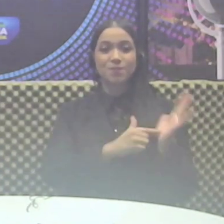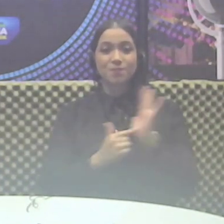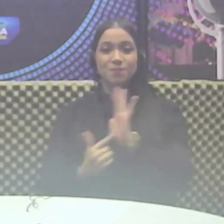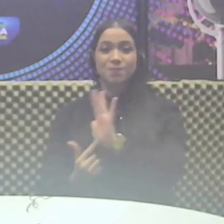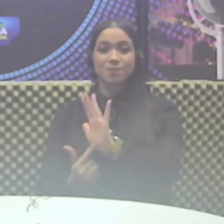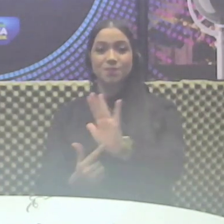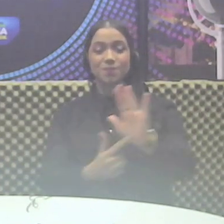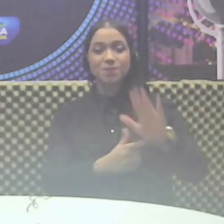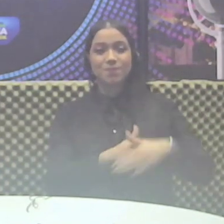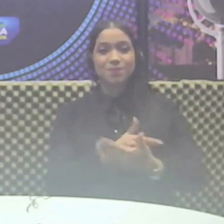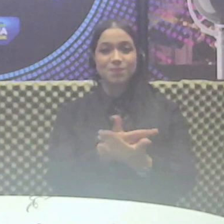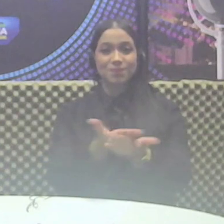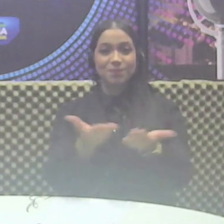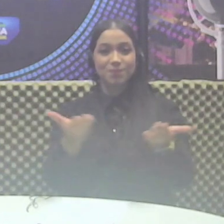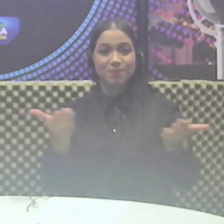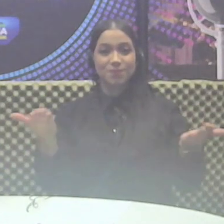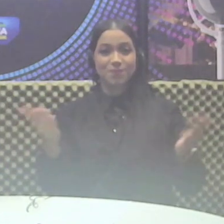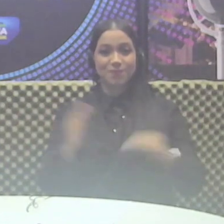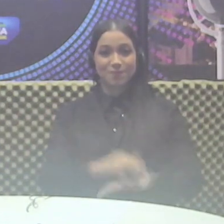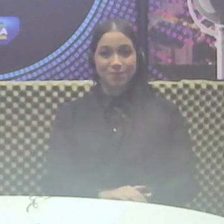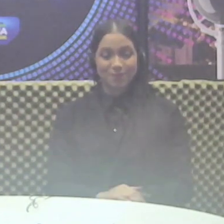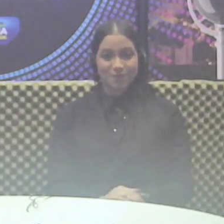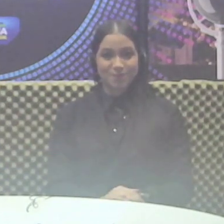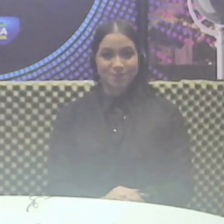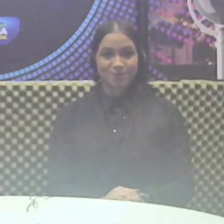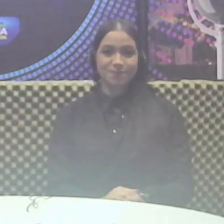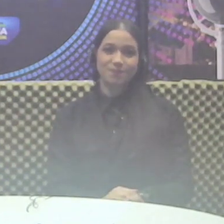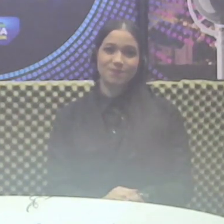Uberlândia no ar pra você.